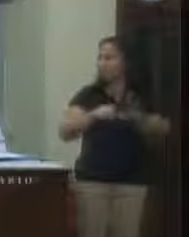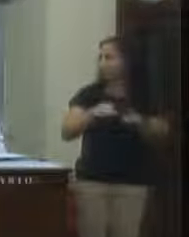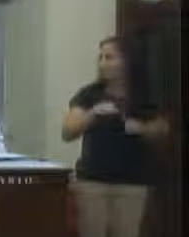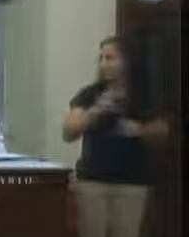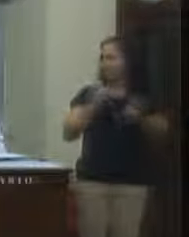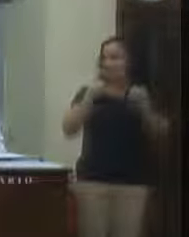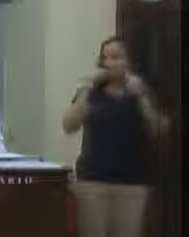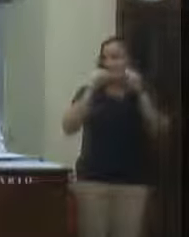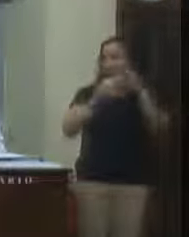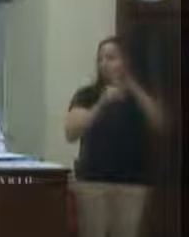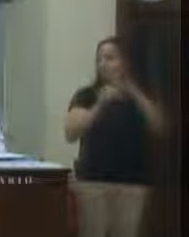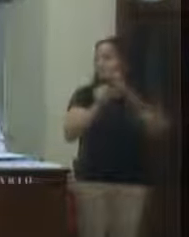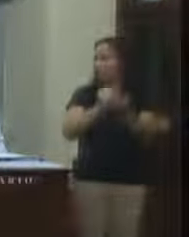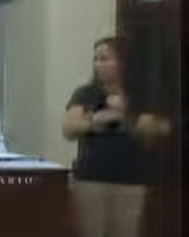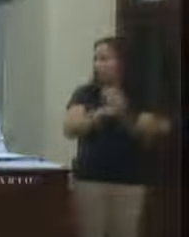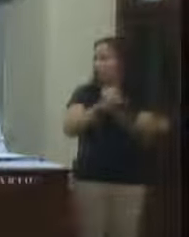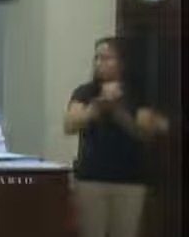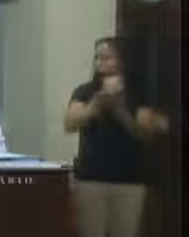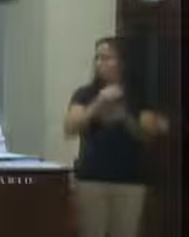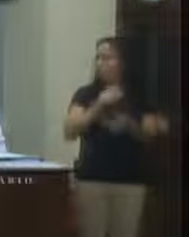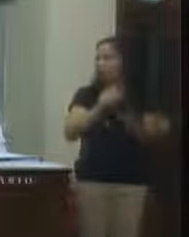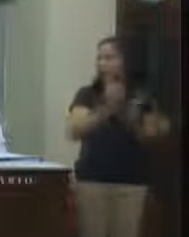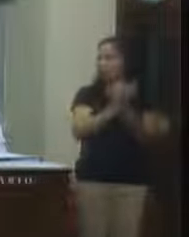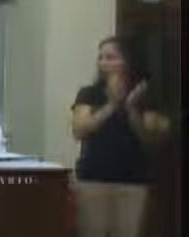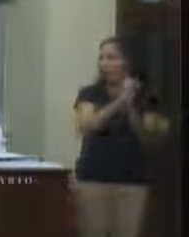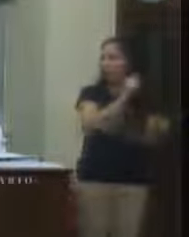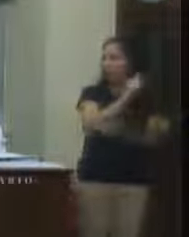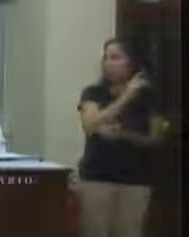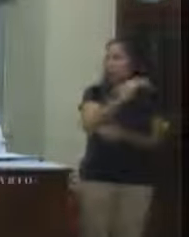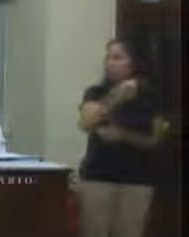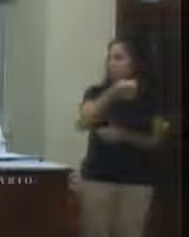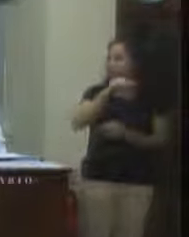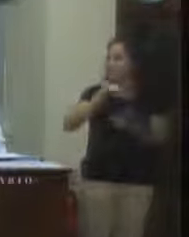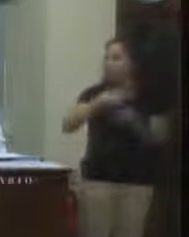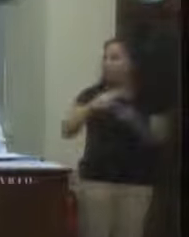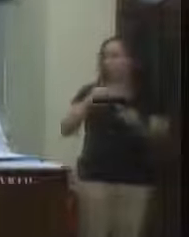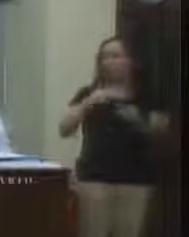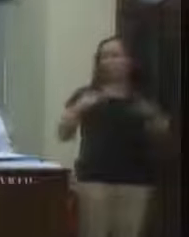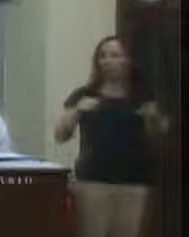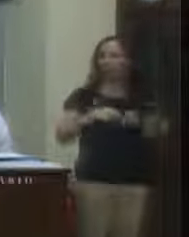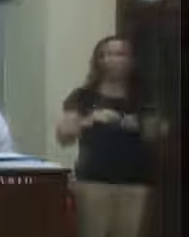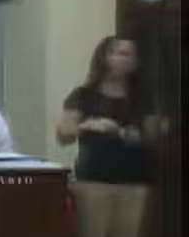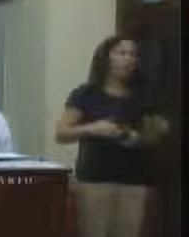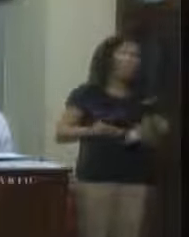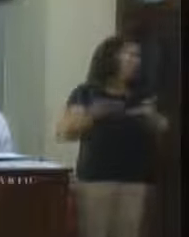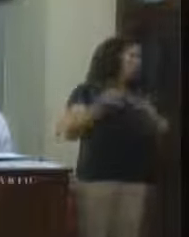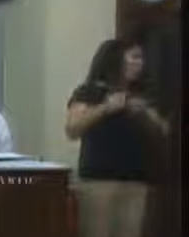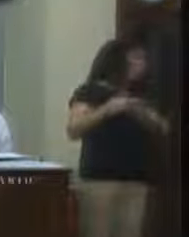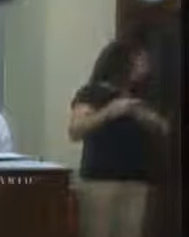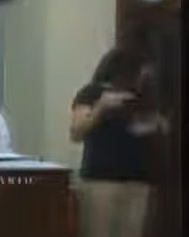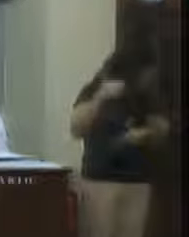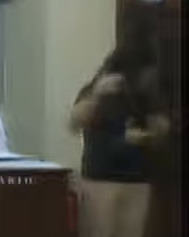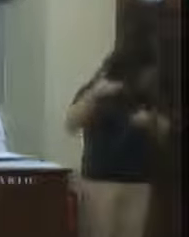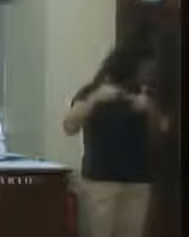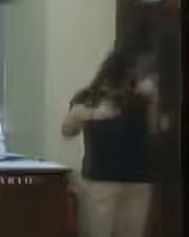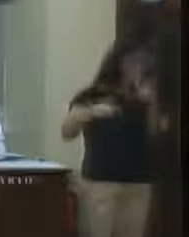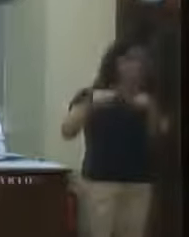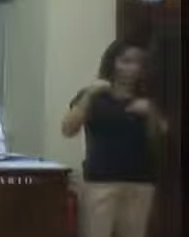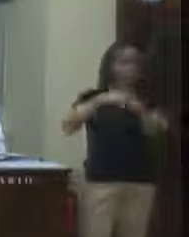educação básica, grêmios estudantis e da outras providências. Encaminhar para a segunda discussão